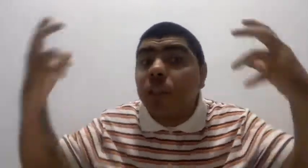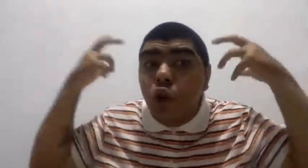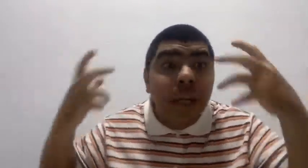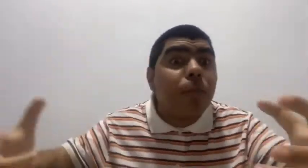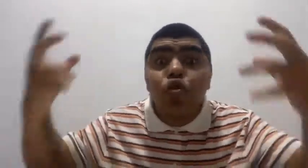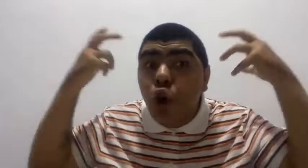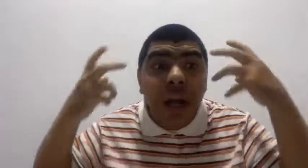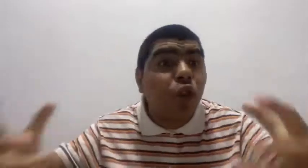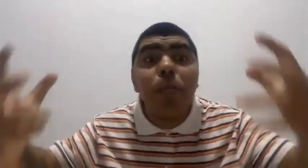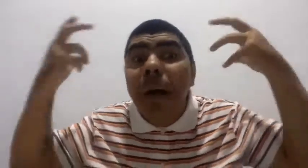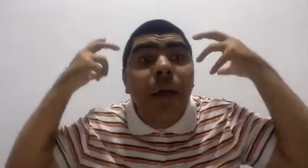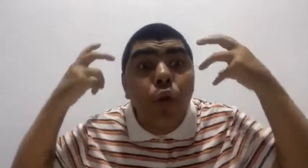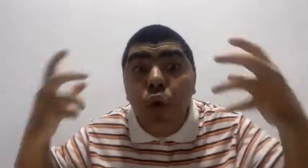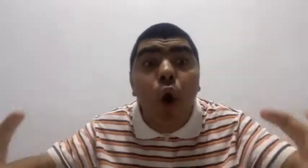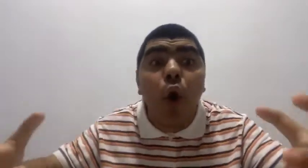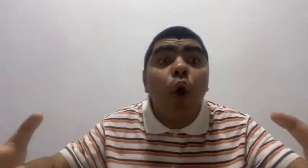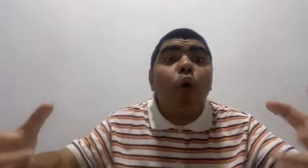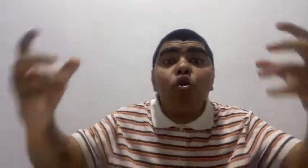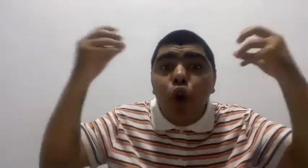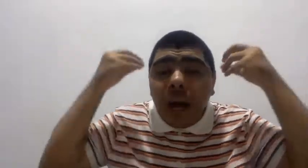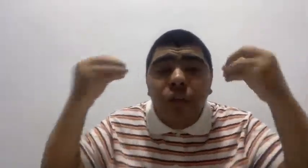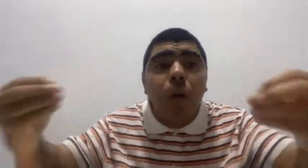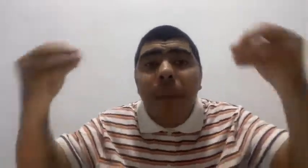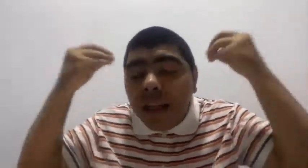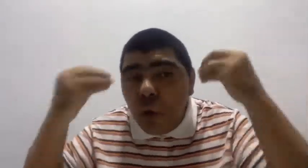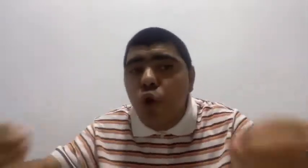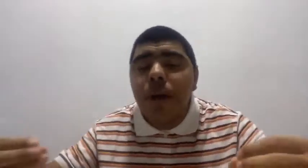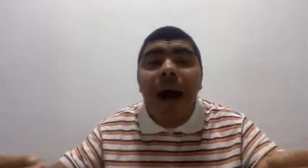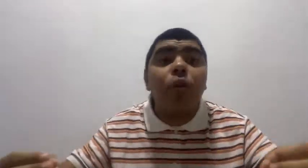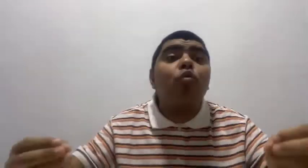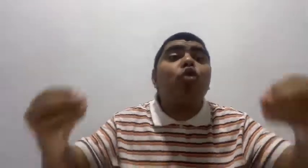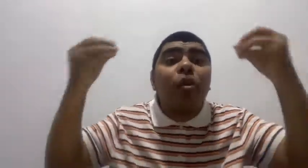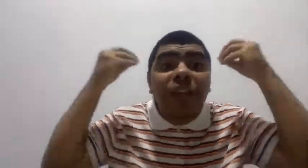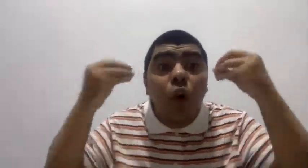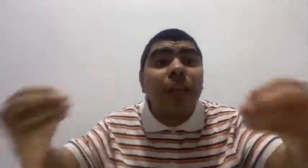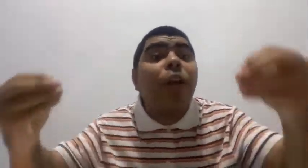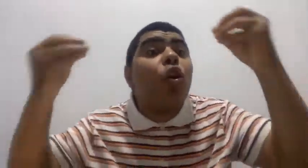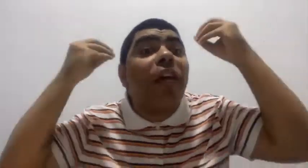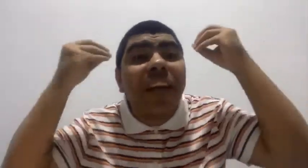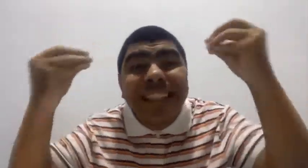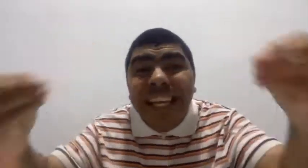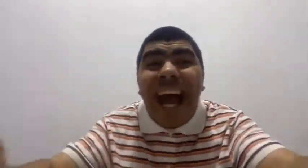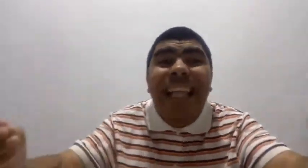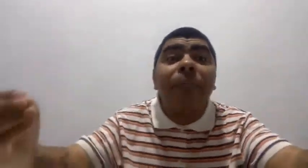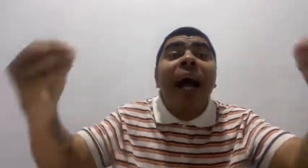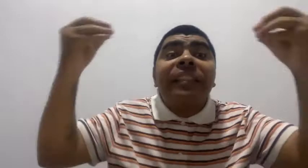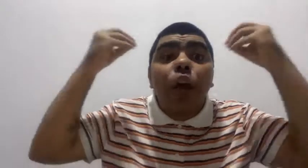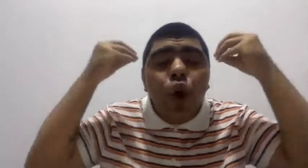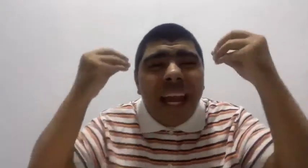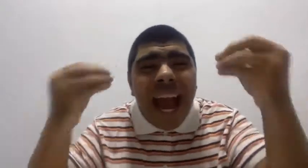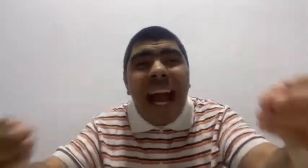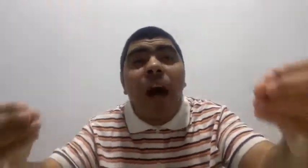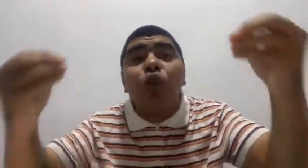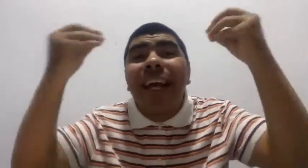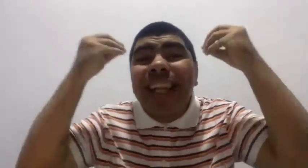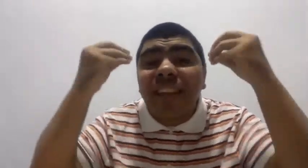no tenemos un corazón maduro. Un corazón maduro, hermano. Un corazón que no le afecte nada de lo que haga o deje de hacer